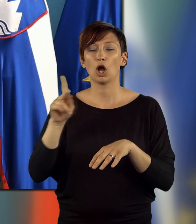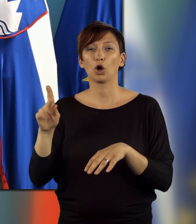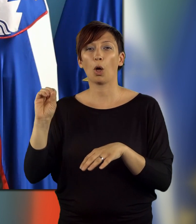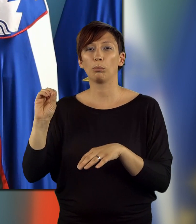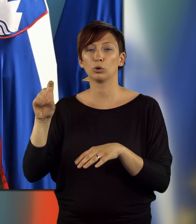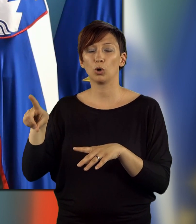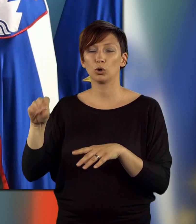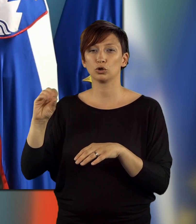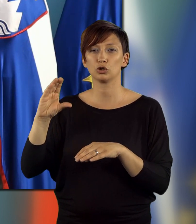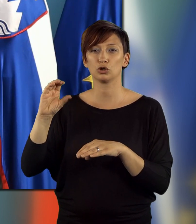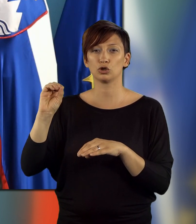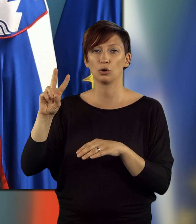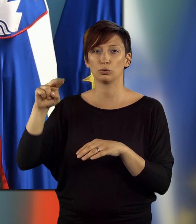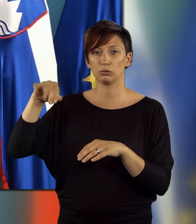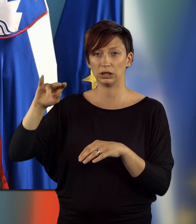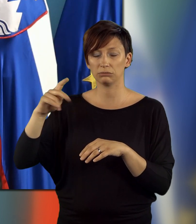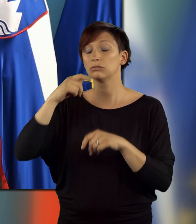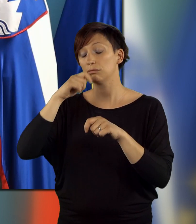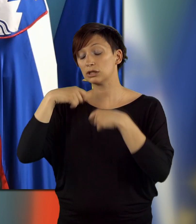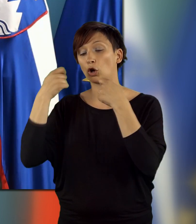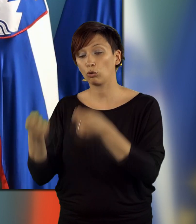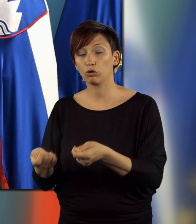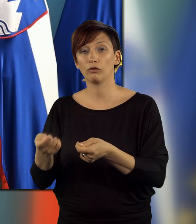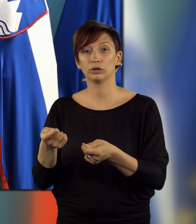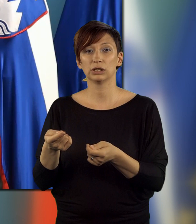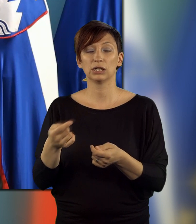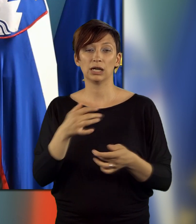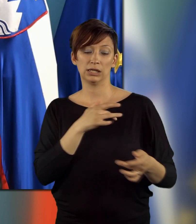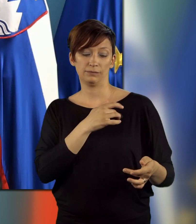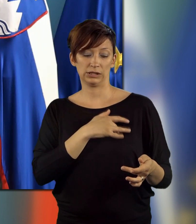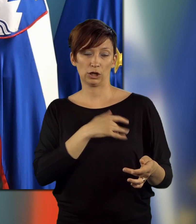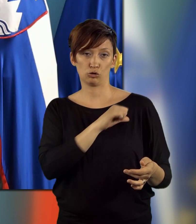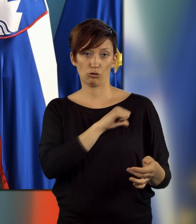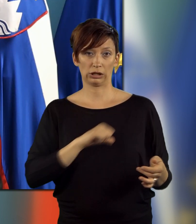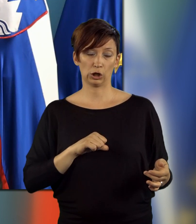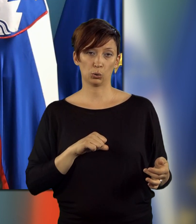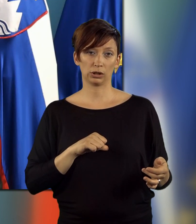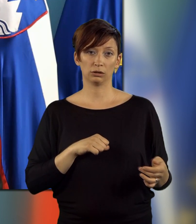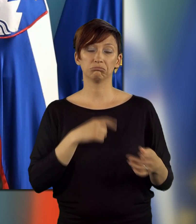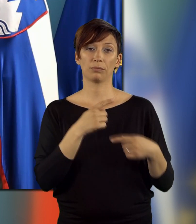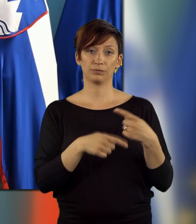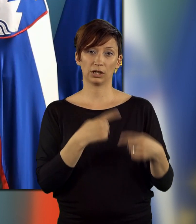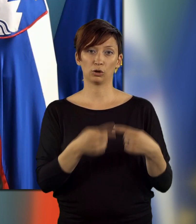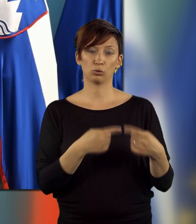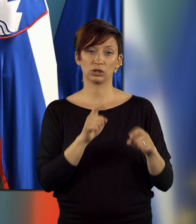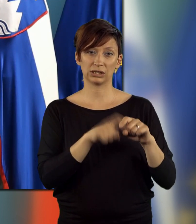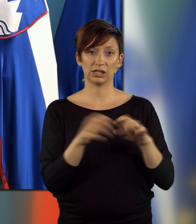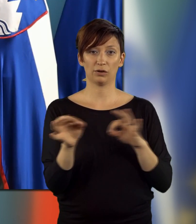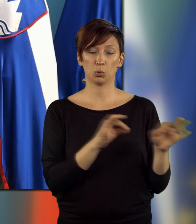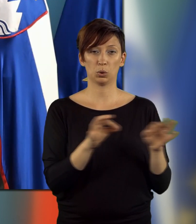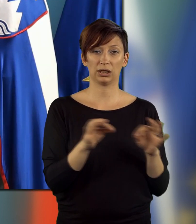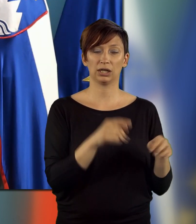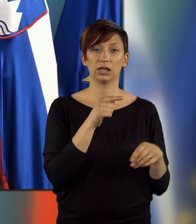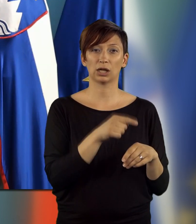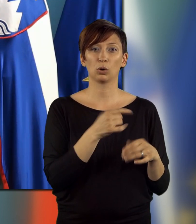dr. Klokočovnik je zagotovil, da so srčno kirurgijo tekoče